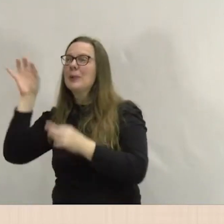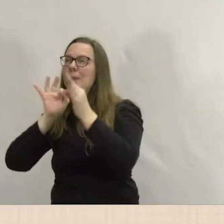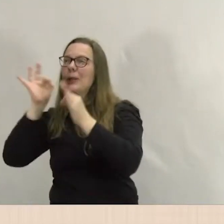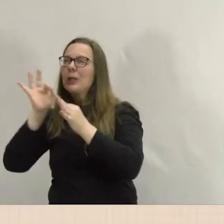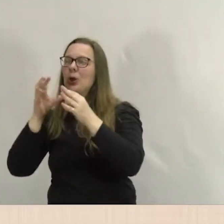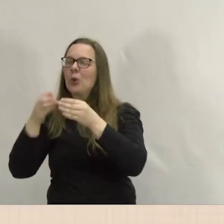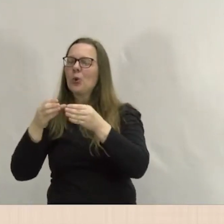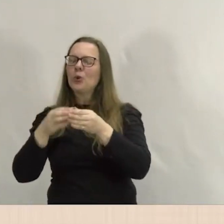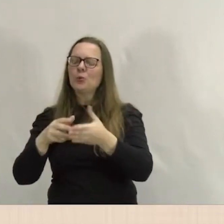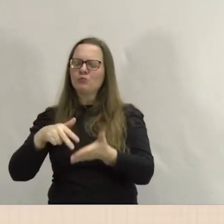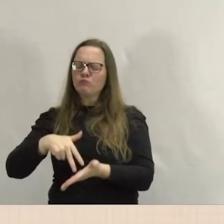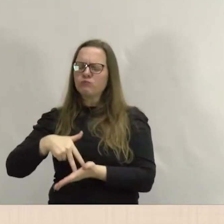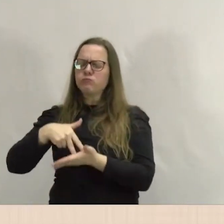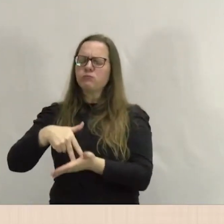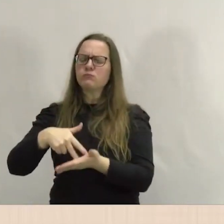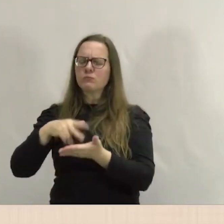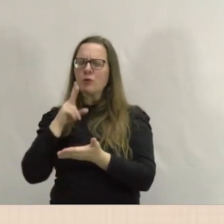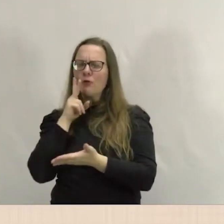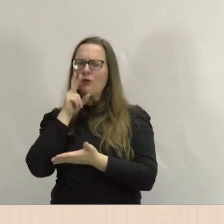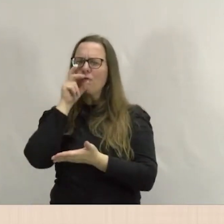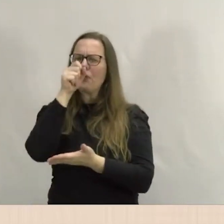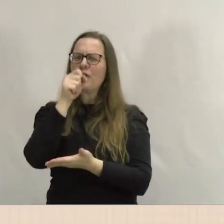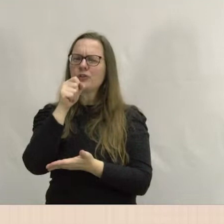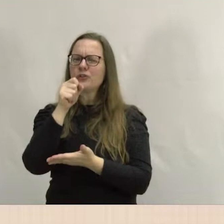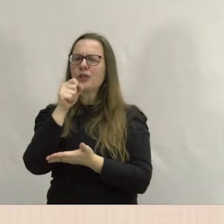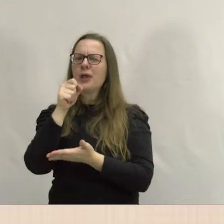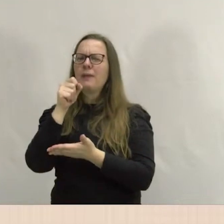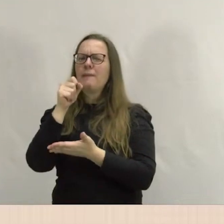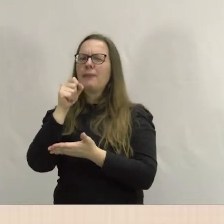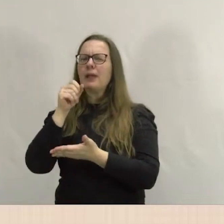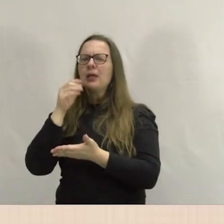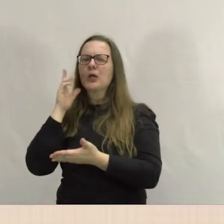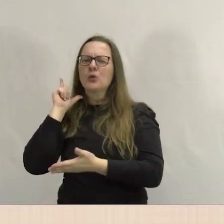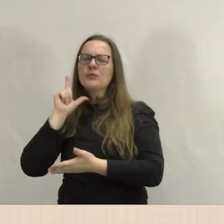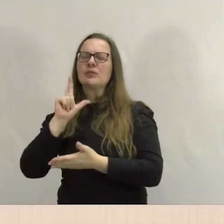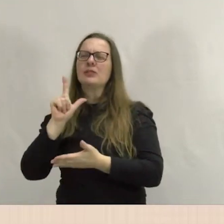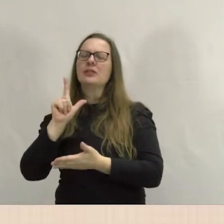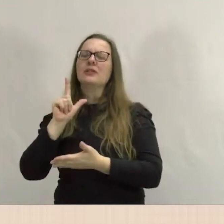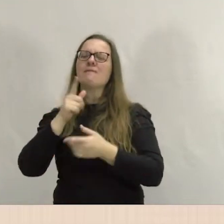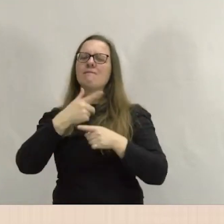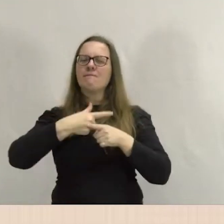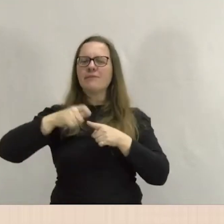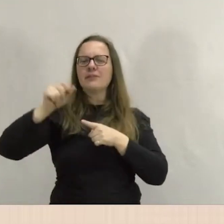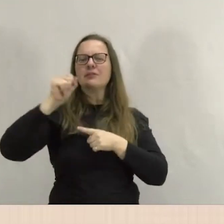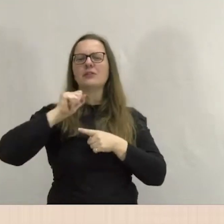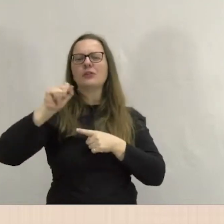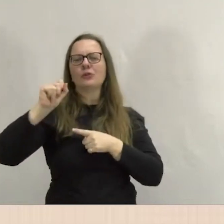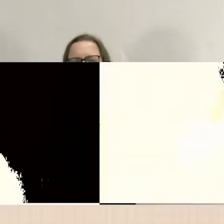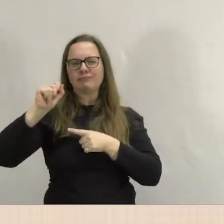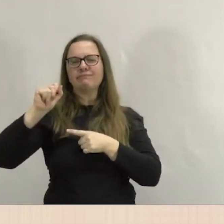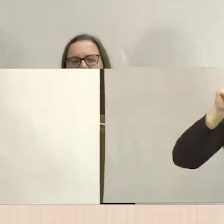E os antigos? Eu sou da geração antiga, e agora? Não vão entrar na boa terra?